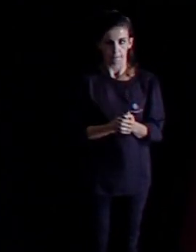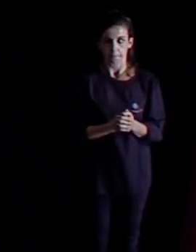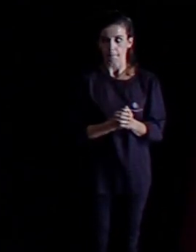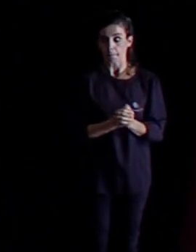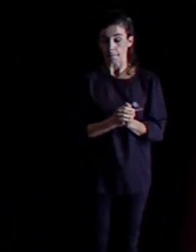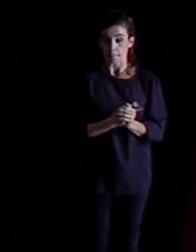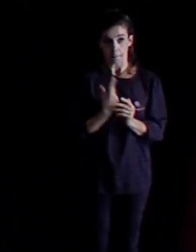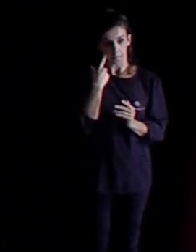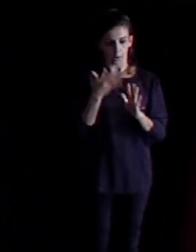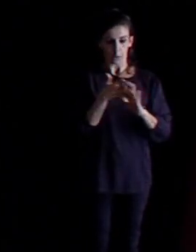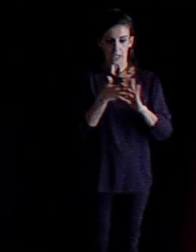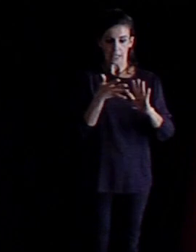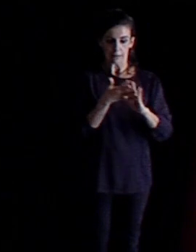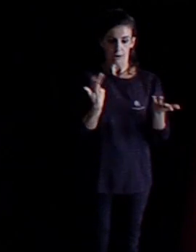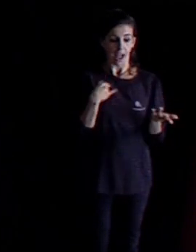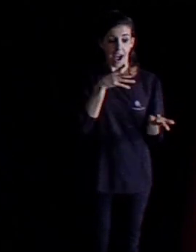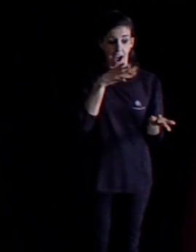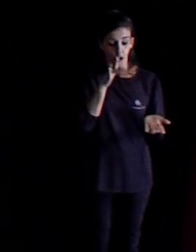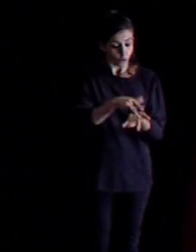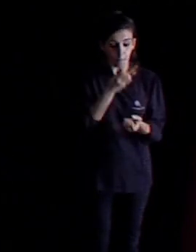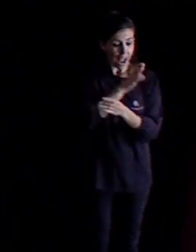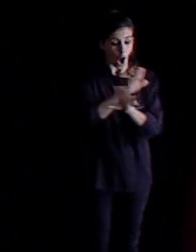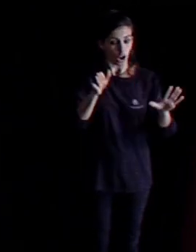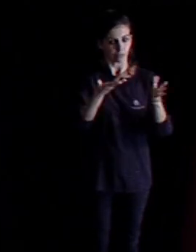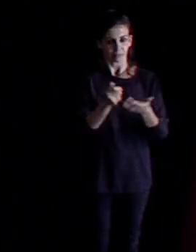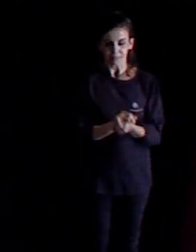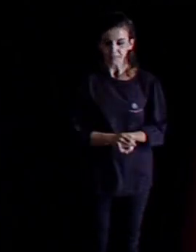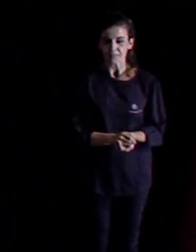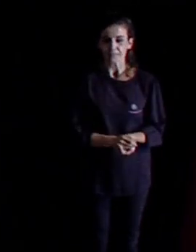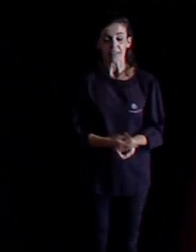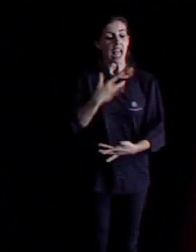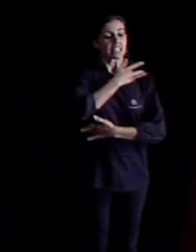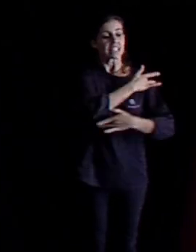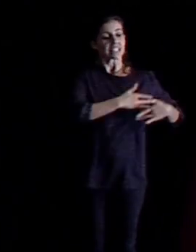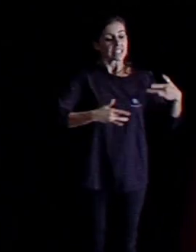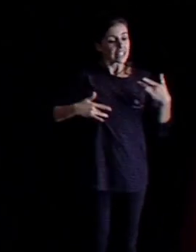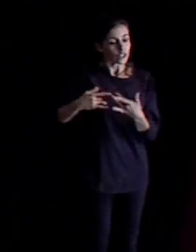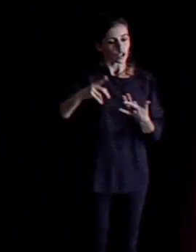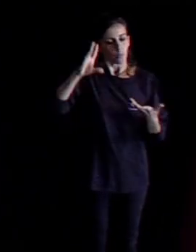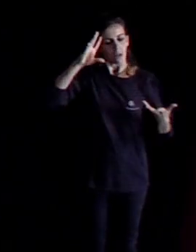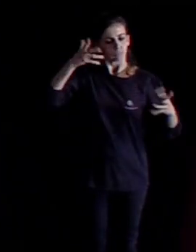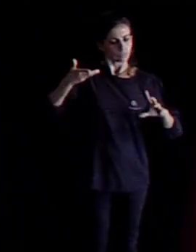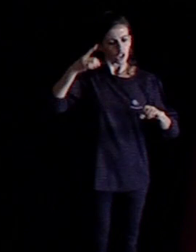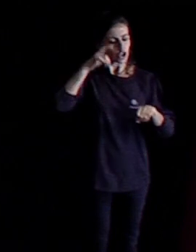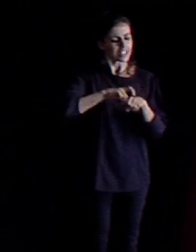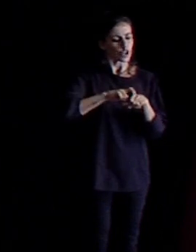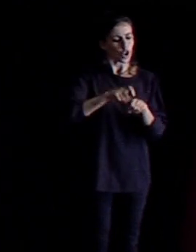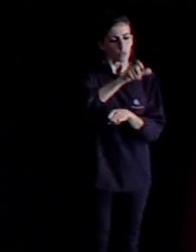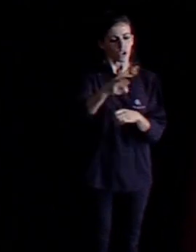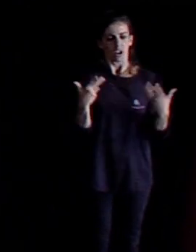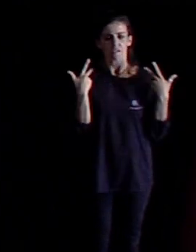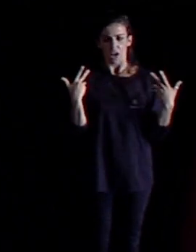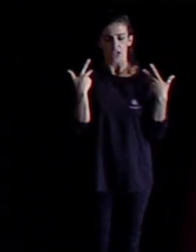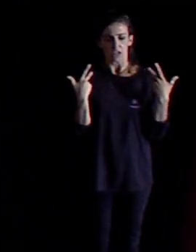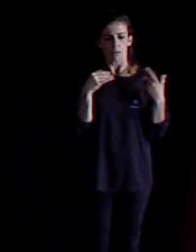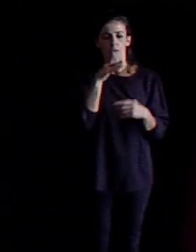Bueno, voy a ir rápido, pero es que ahora viene lo mío. ¿Qué síntomas y qué trastornos psicológicos tiene las víctimas de delito